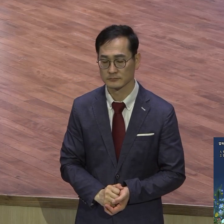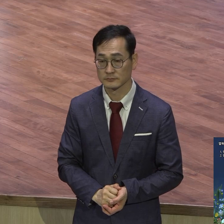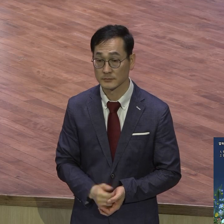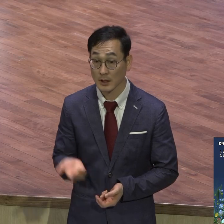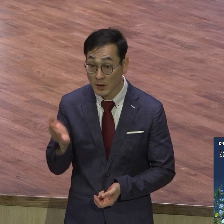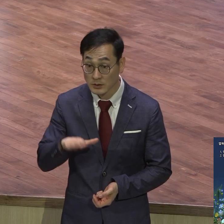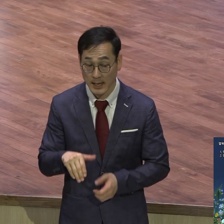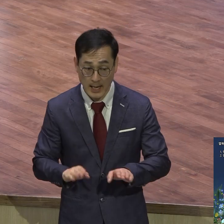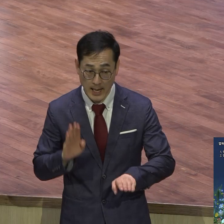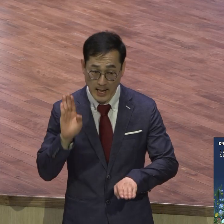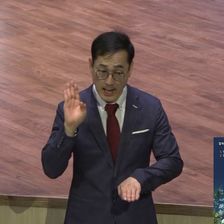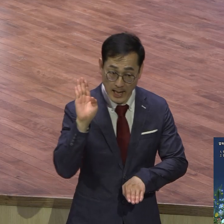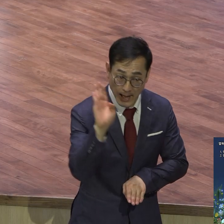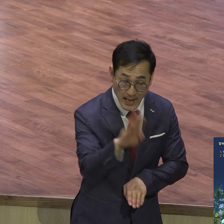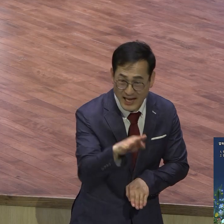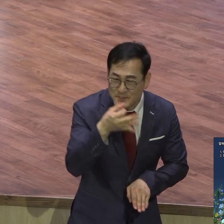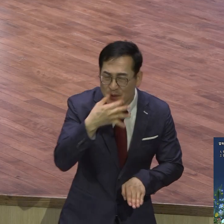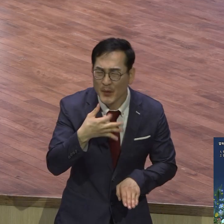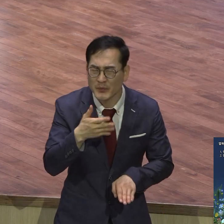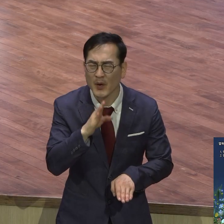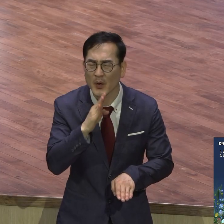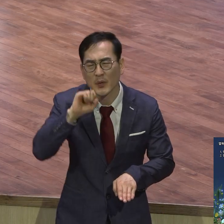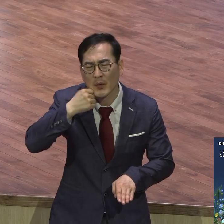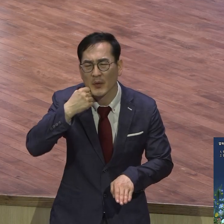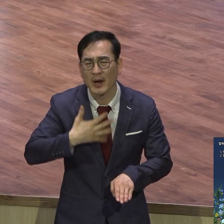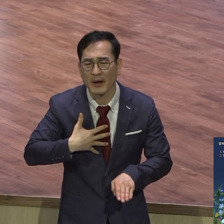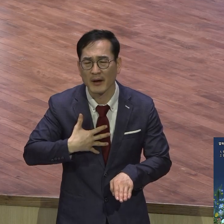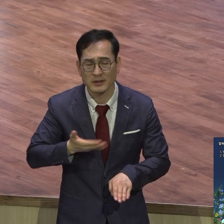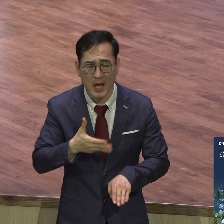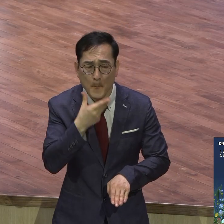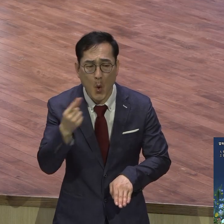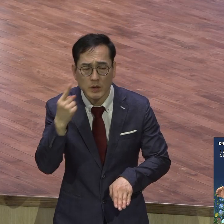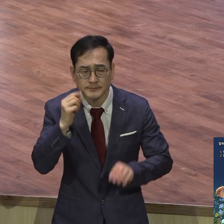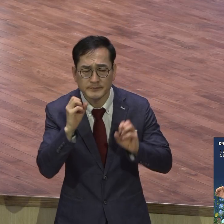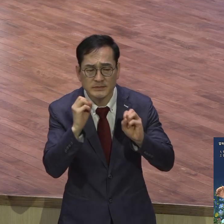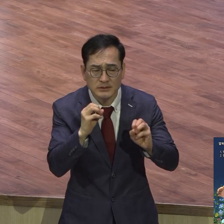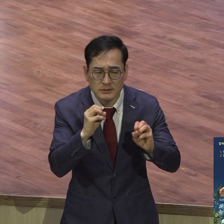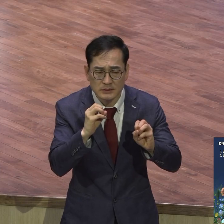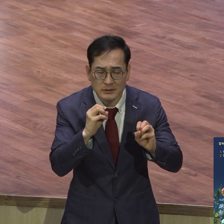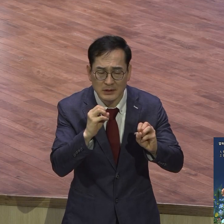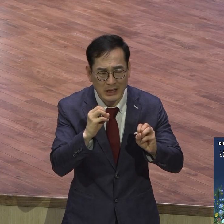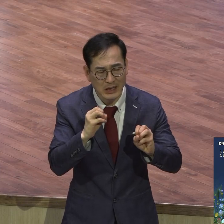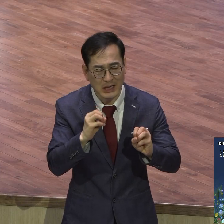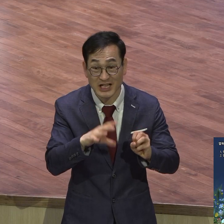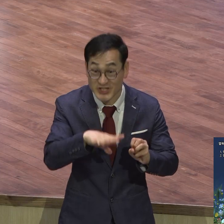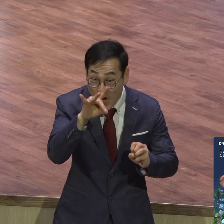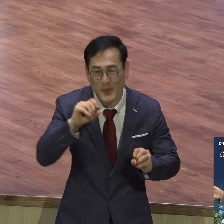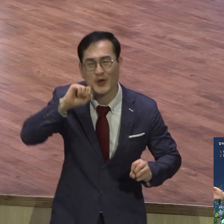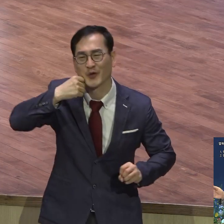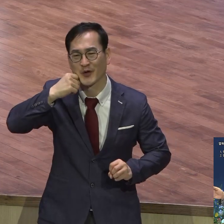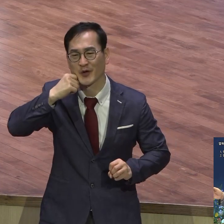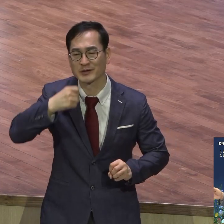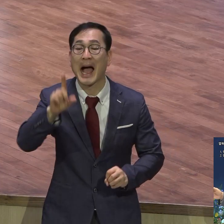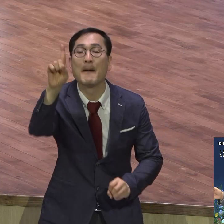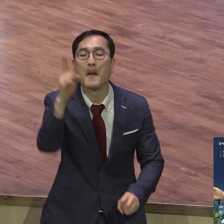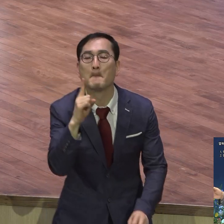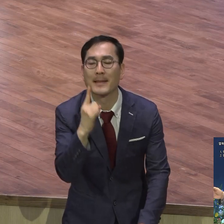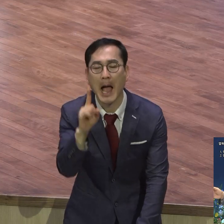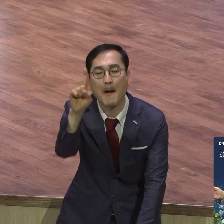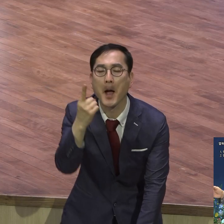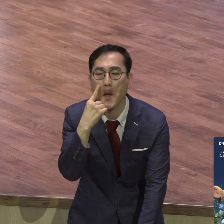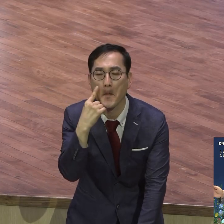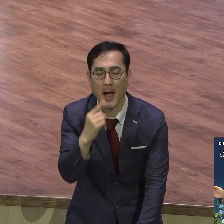한 걸음 디드는 거 불신용원의 보금을 내가 입을 열려 증거하는 거 한 번만 해보라는 얘기 한